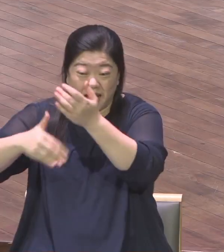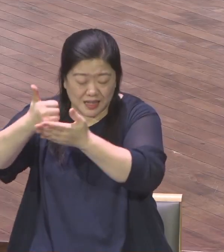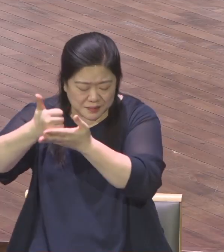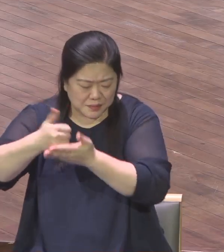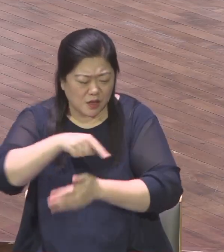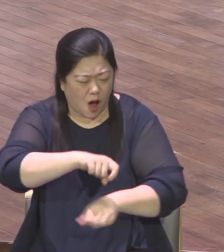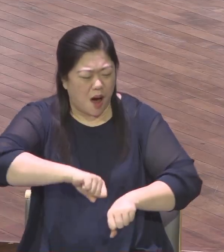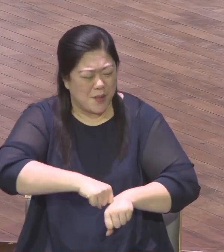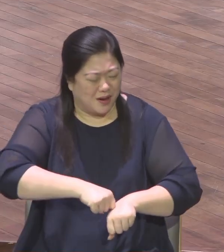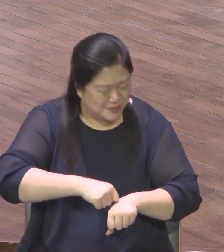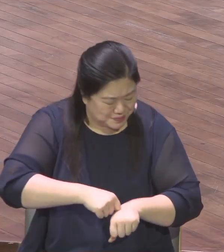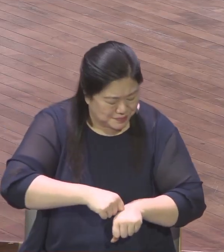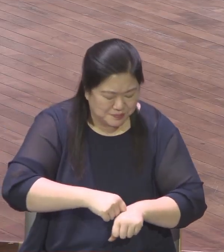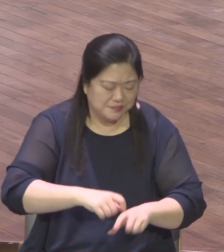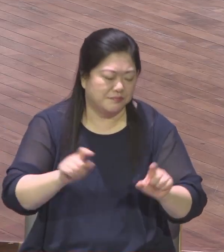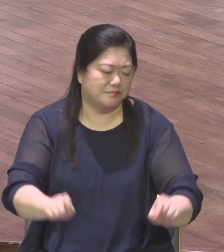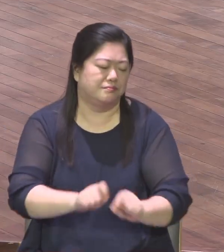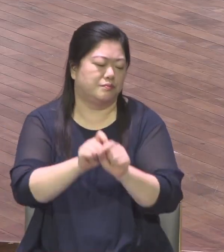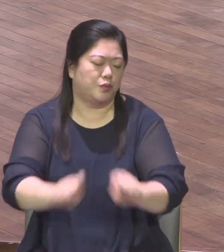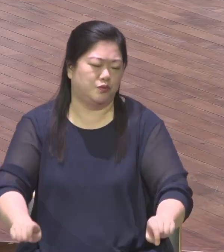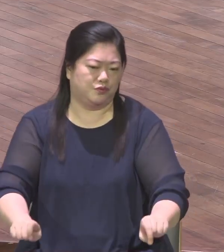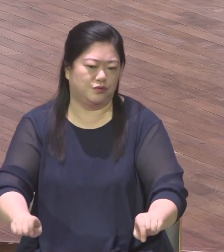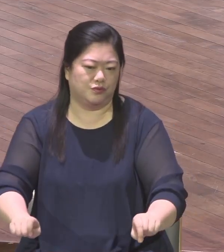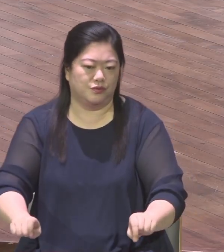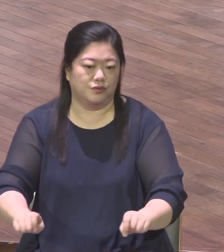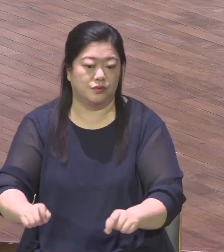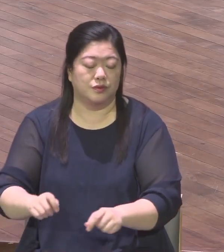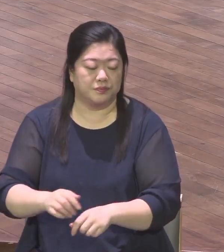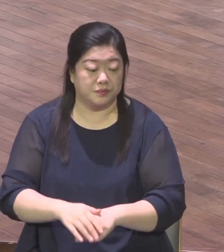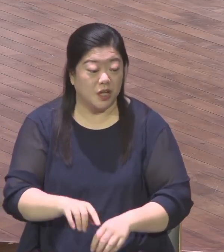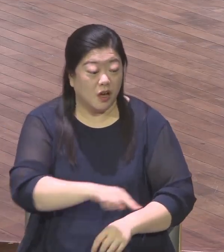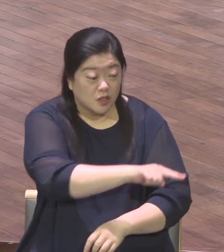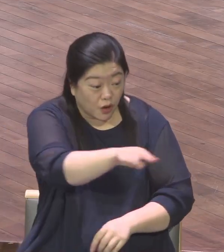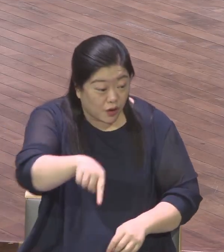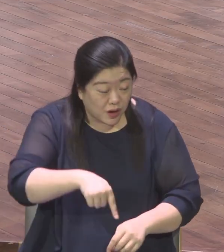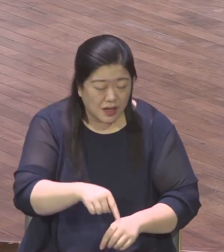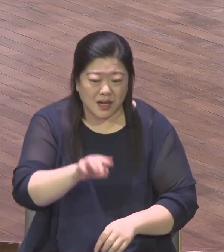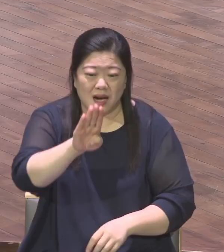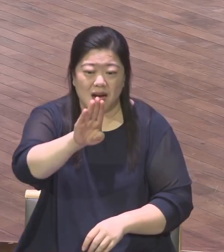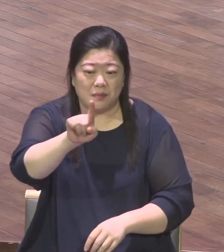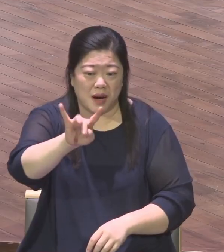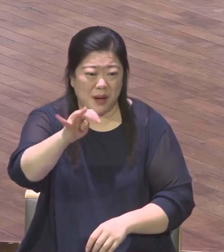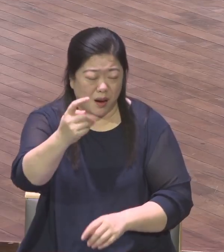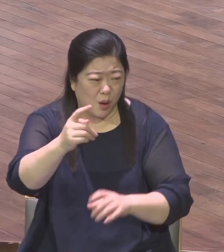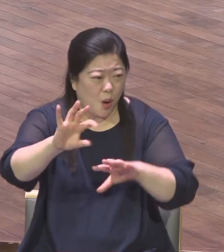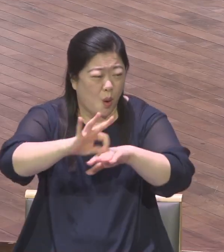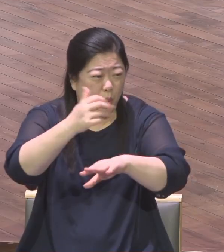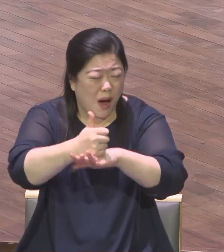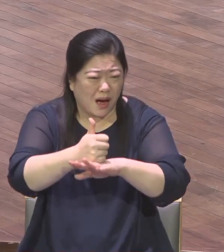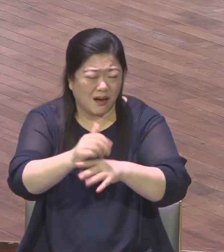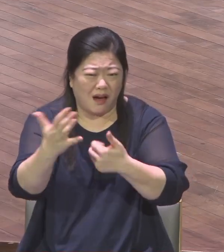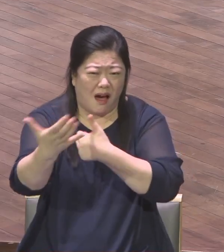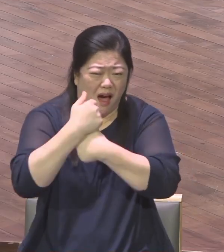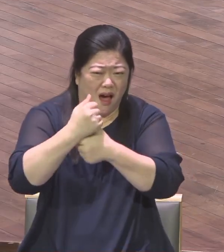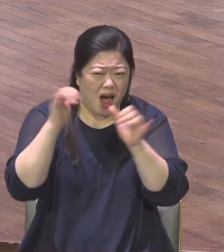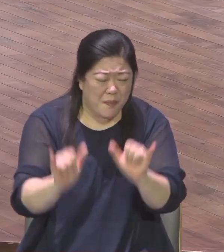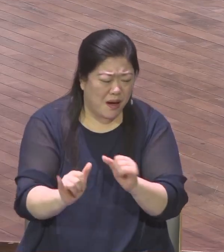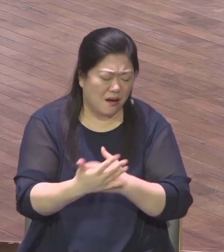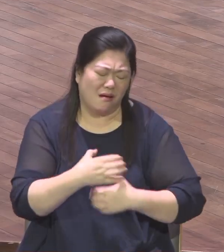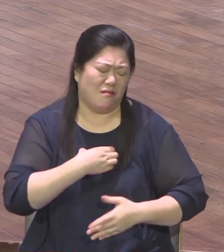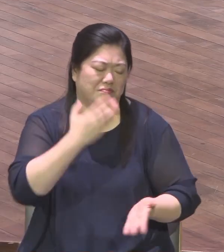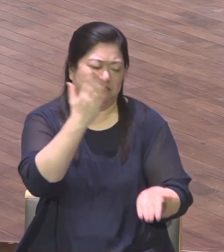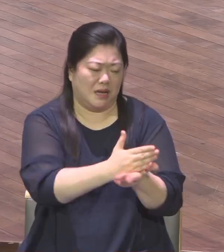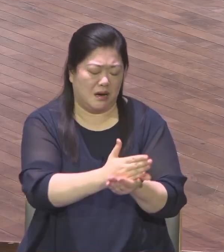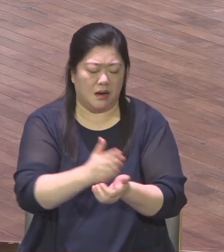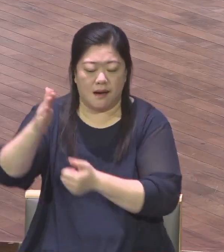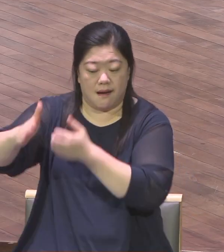돌이킴이라. 여호와의 말씀이니라. 너희는 너희가 두려워하는 바빌론의 왕을 겁내지 말라. 내가 너희와